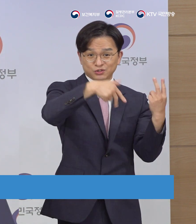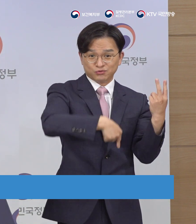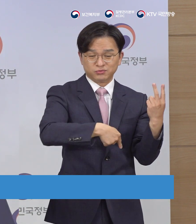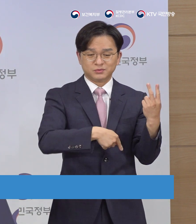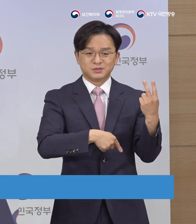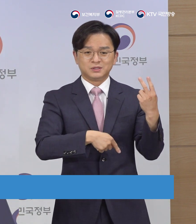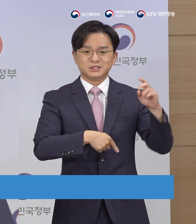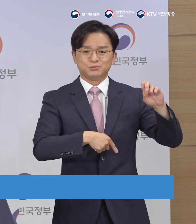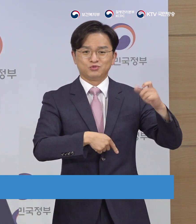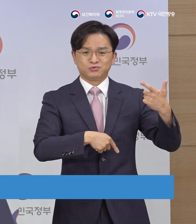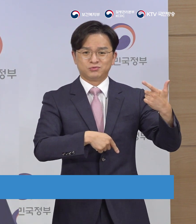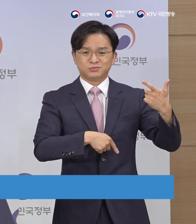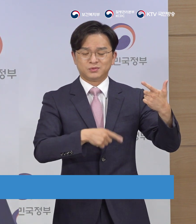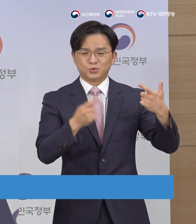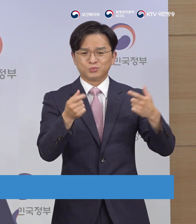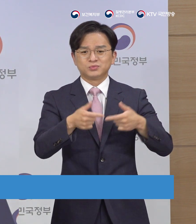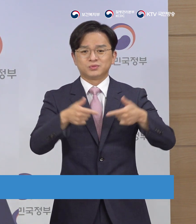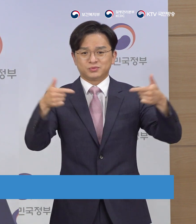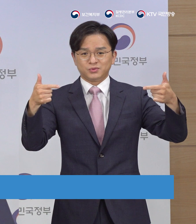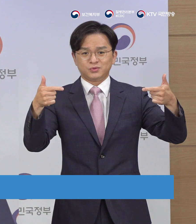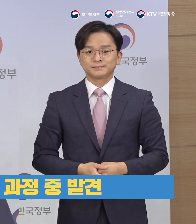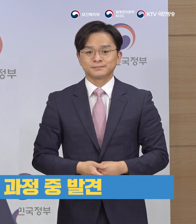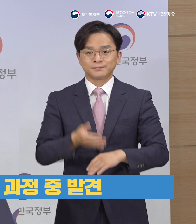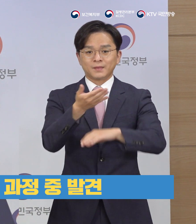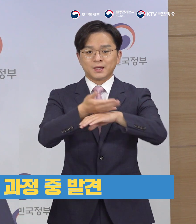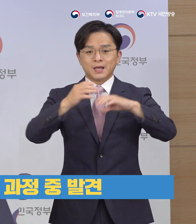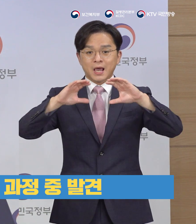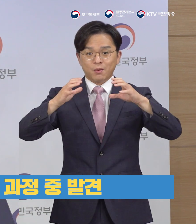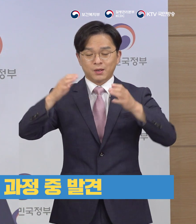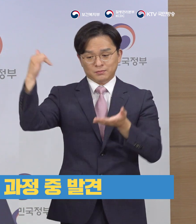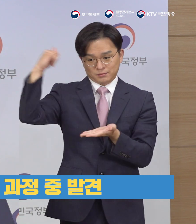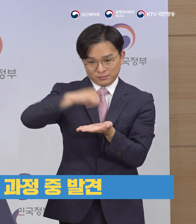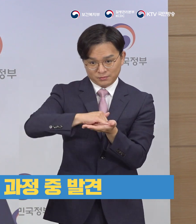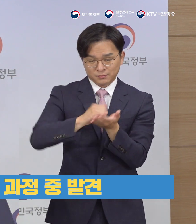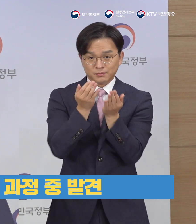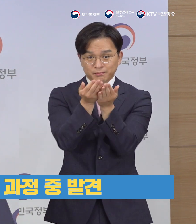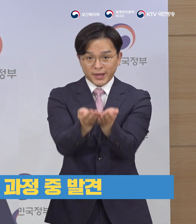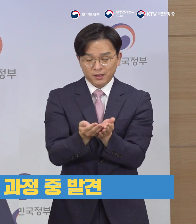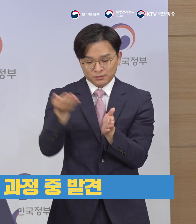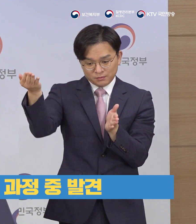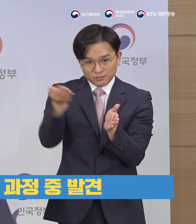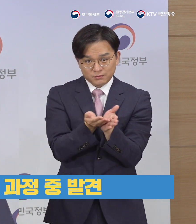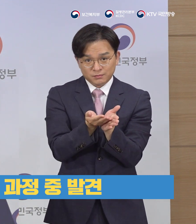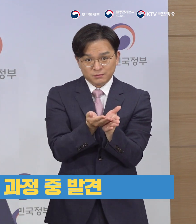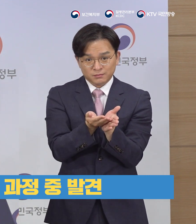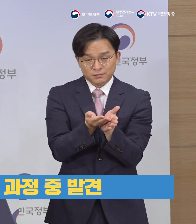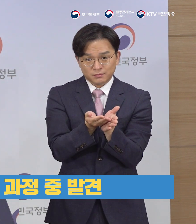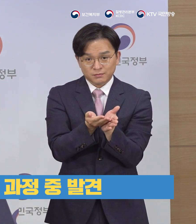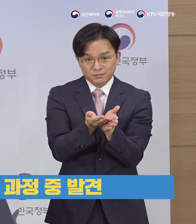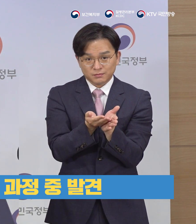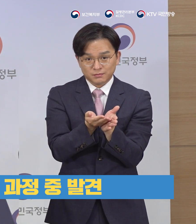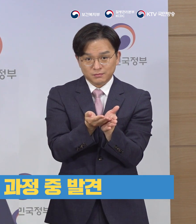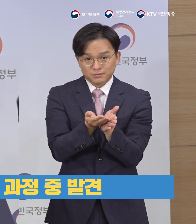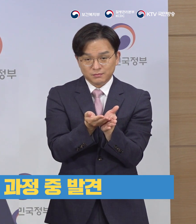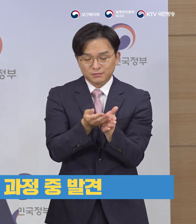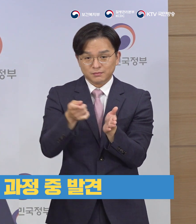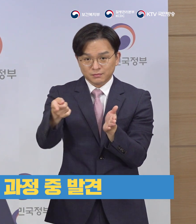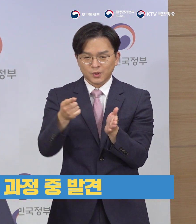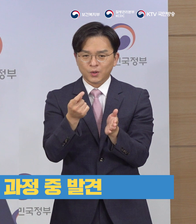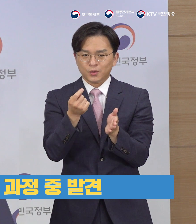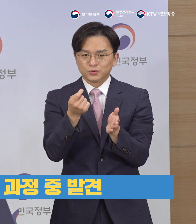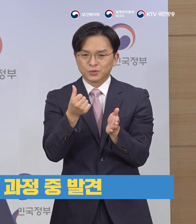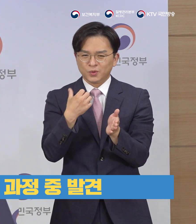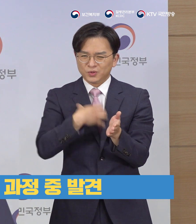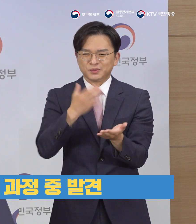비해 11.6명이 증가했습니다. 해외 유입 환자는 방역망의 관리 영역인 검역